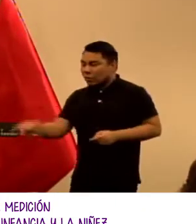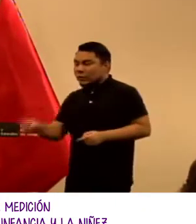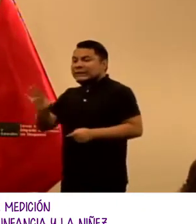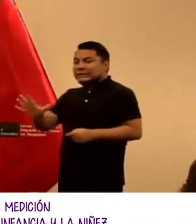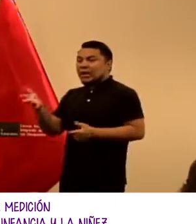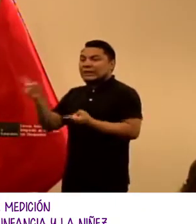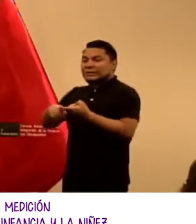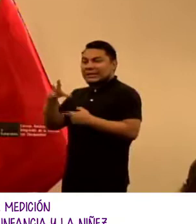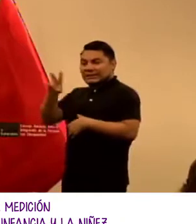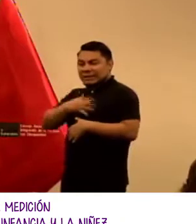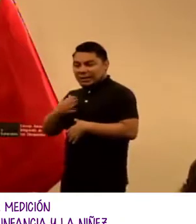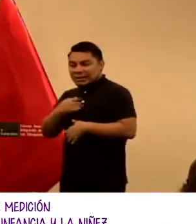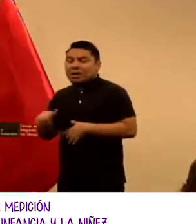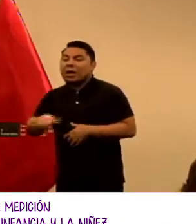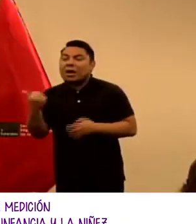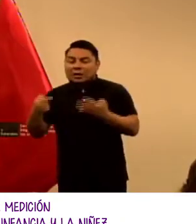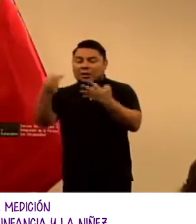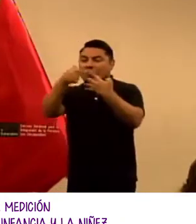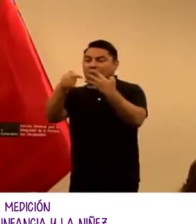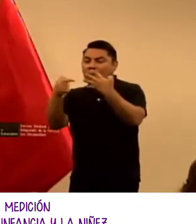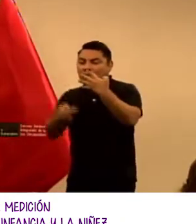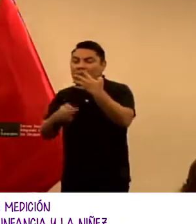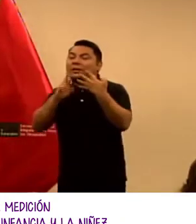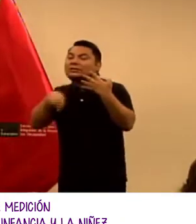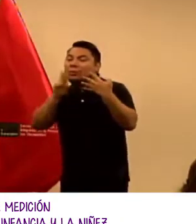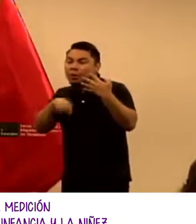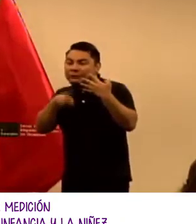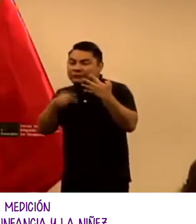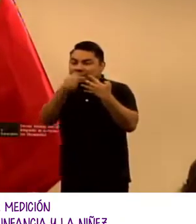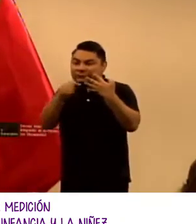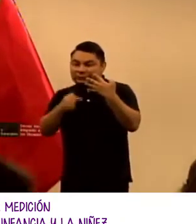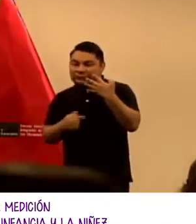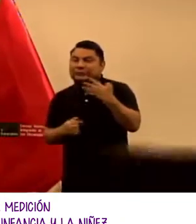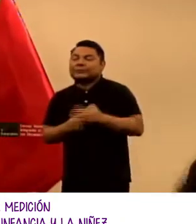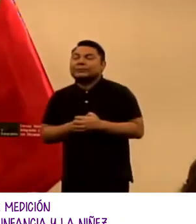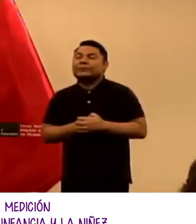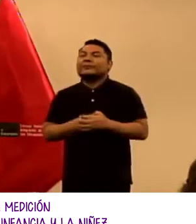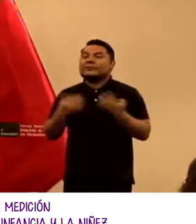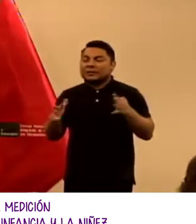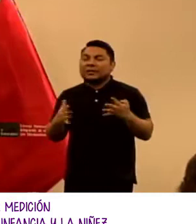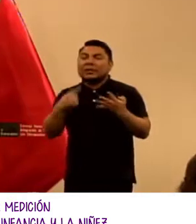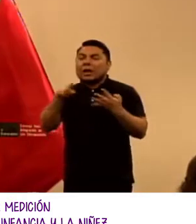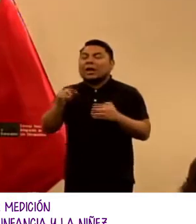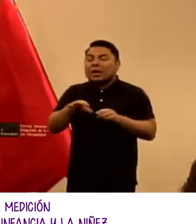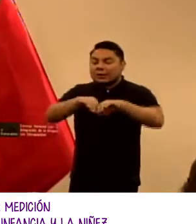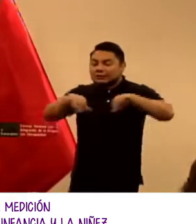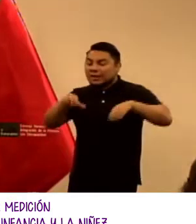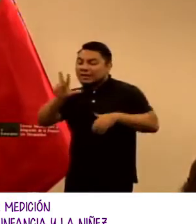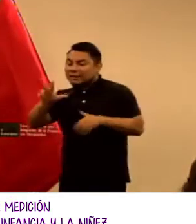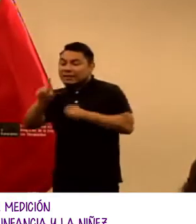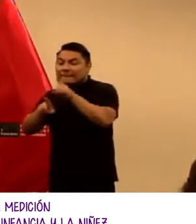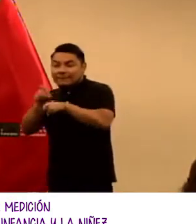a 17. Y hay 4 categorías de respuestas, que son las que les mencioné antes, con la excepción de 3 preguntas